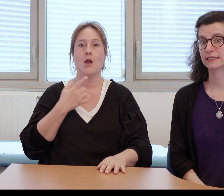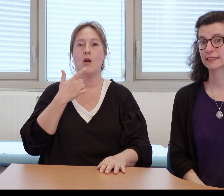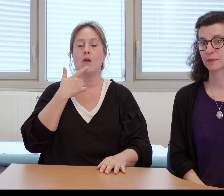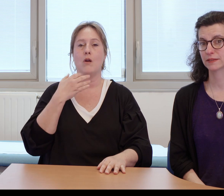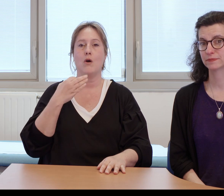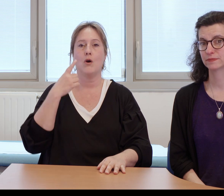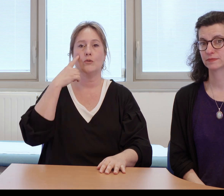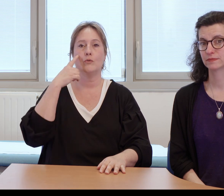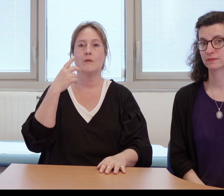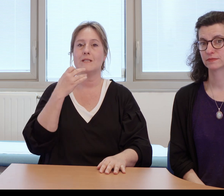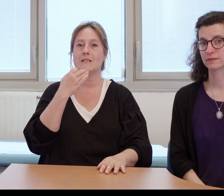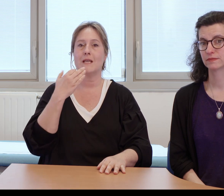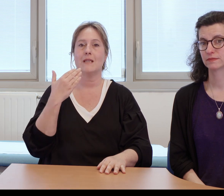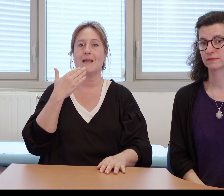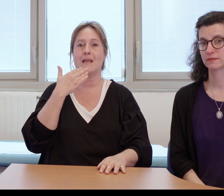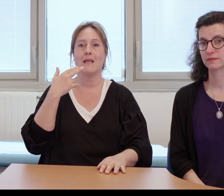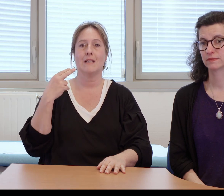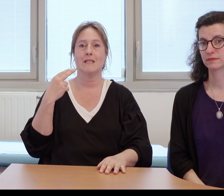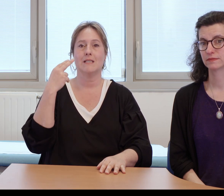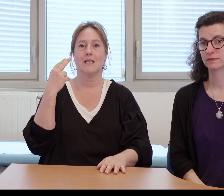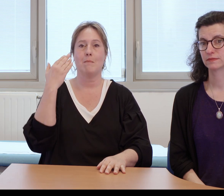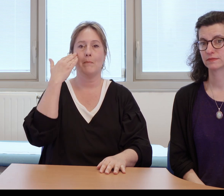lors de cet examen.